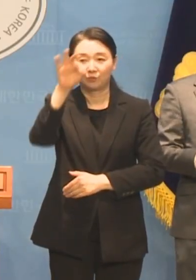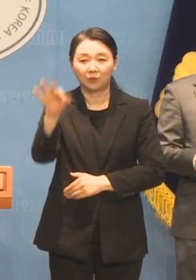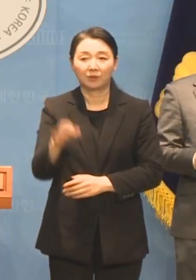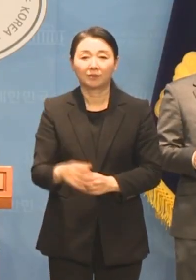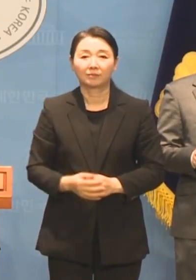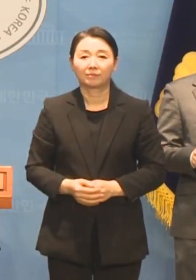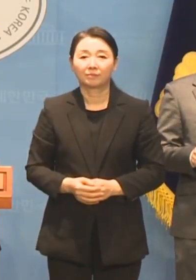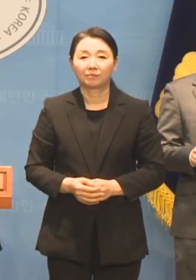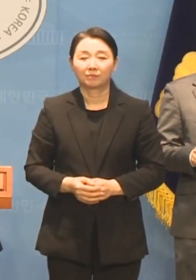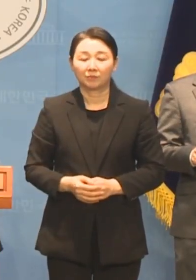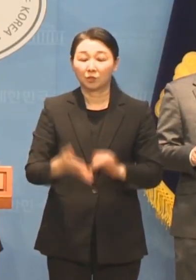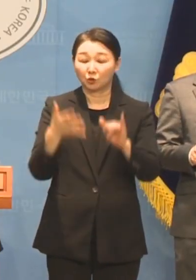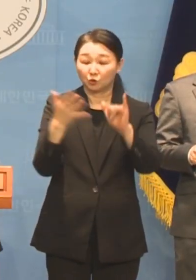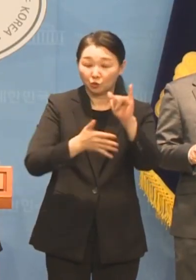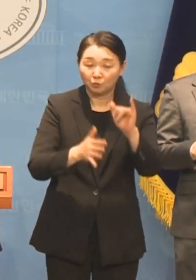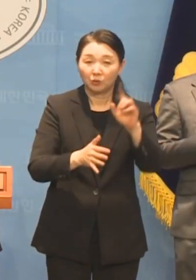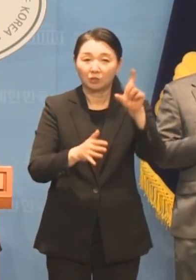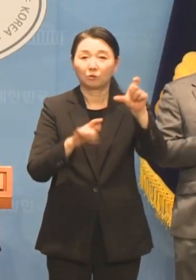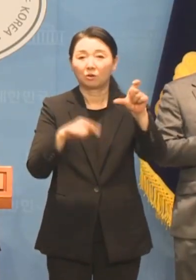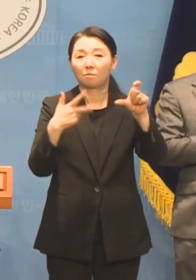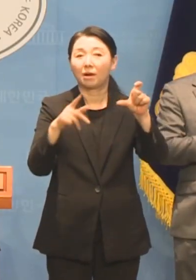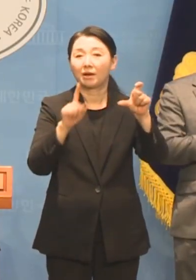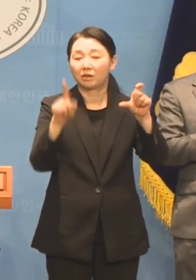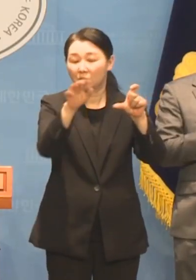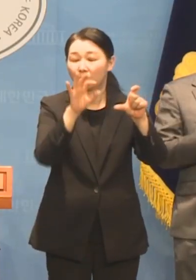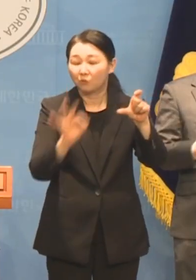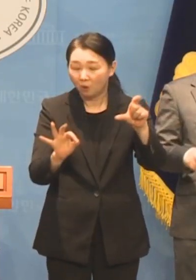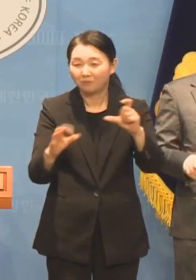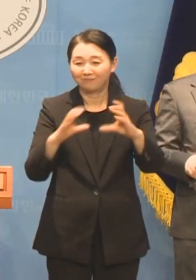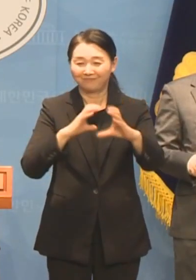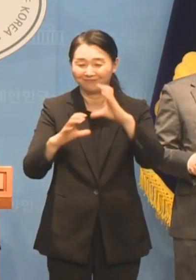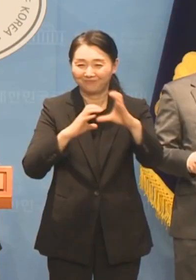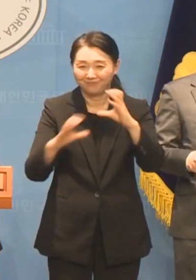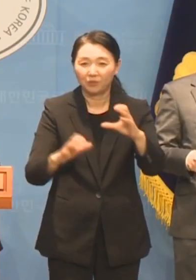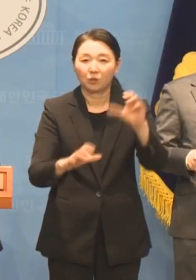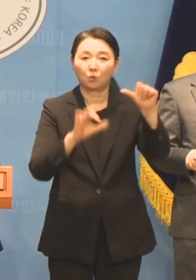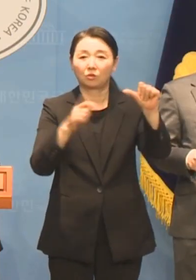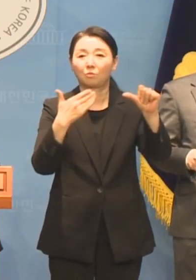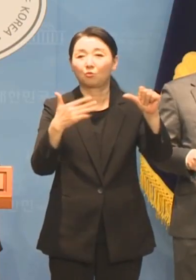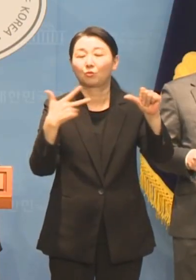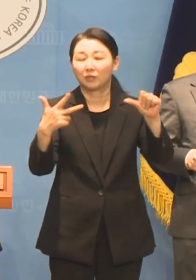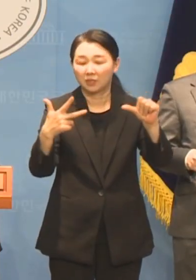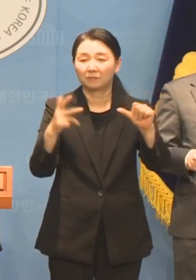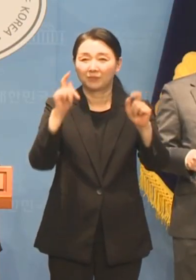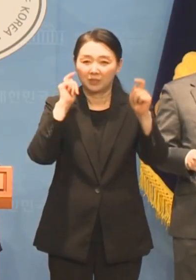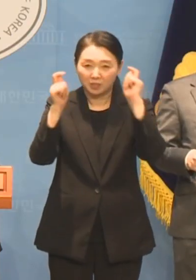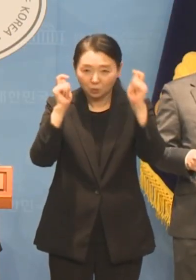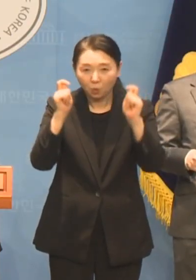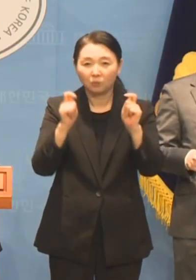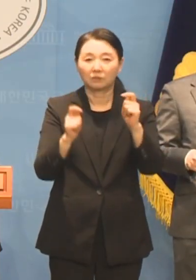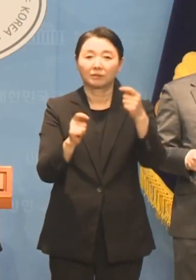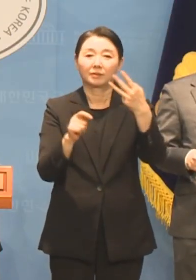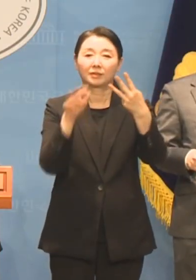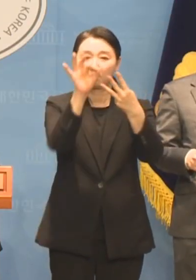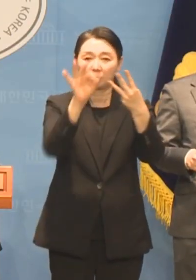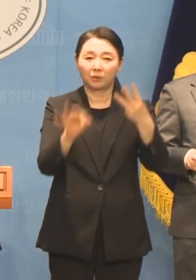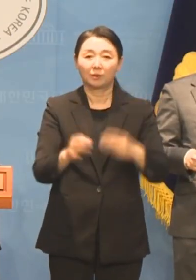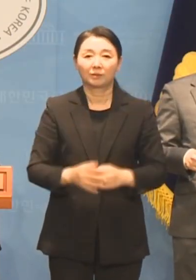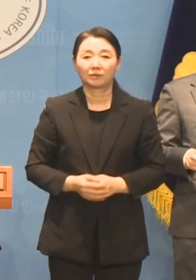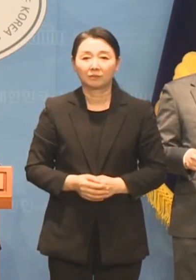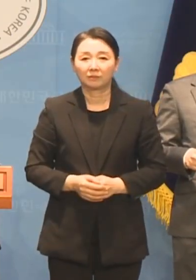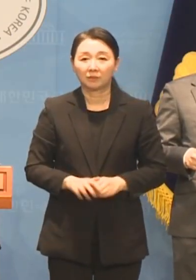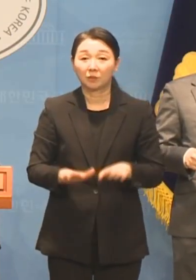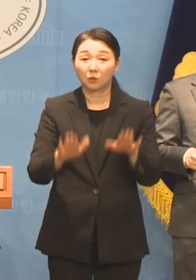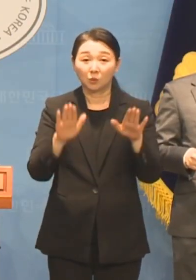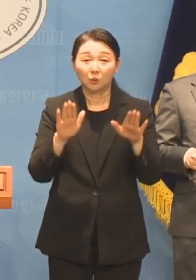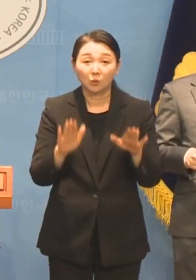23.26%입니다. 유튜브는 15.81, 커뮤니티는 5.97, 틱톡은 3% 순으로 제보되었습니다.